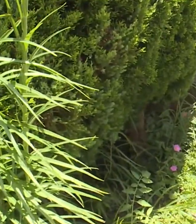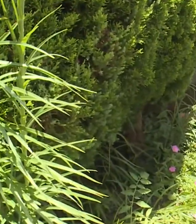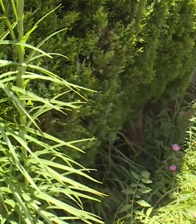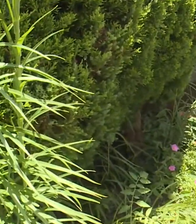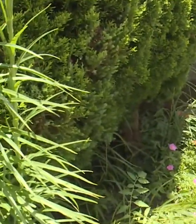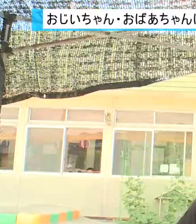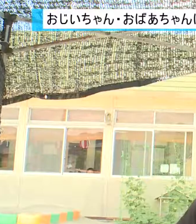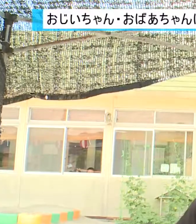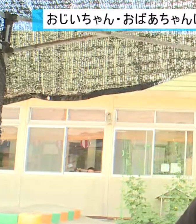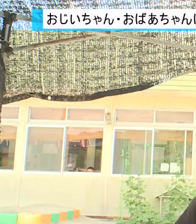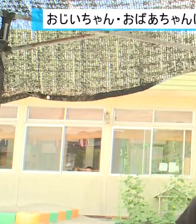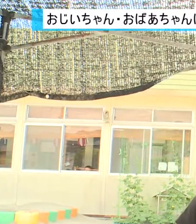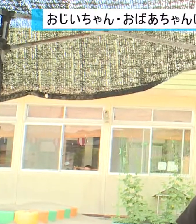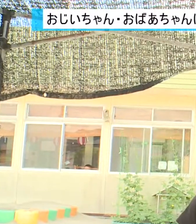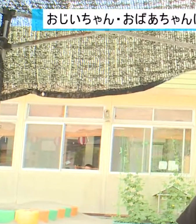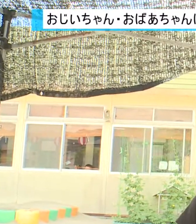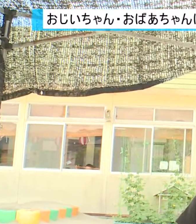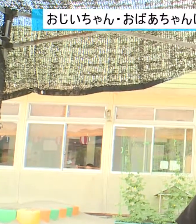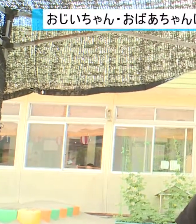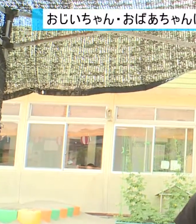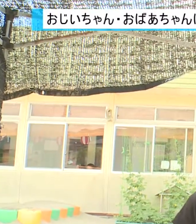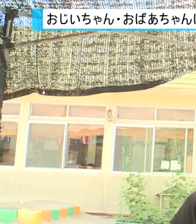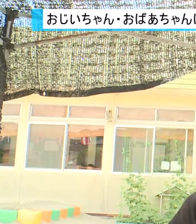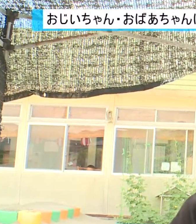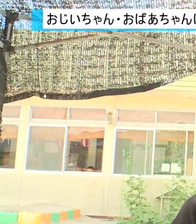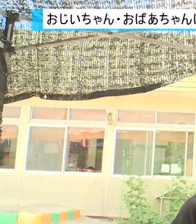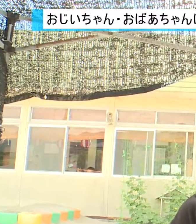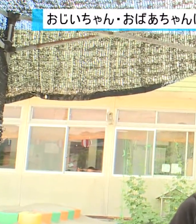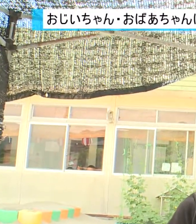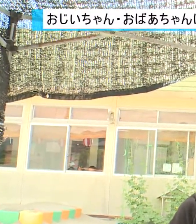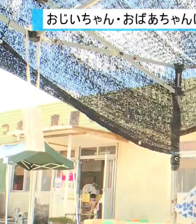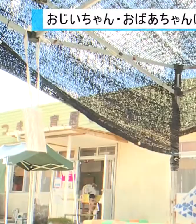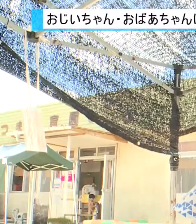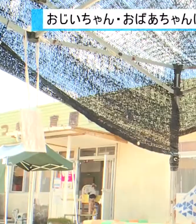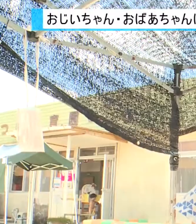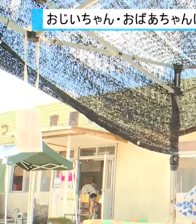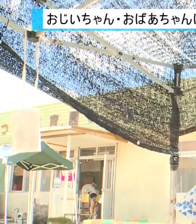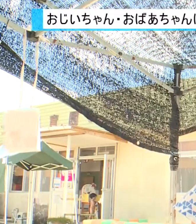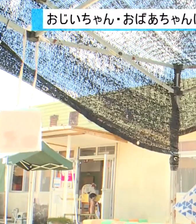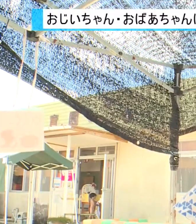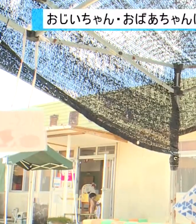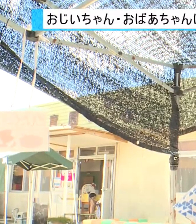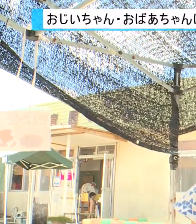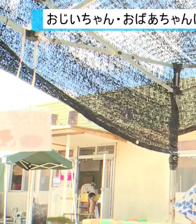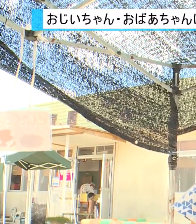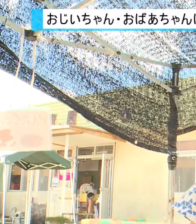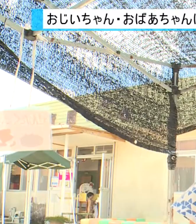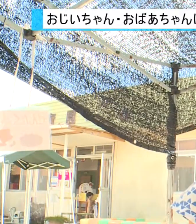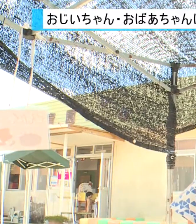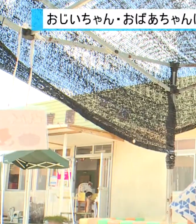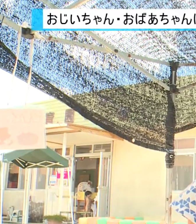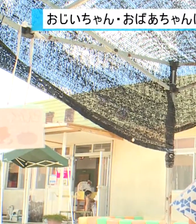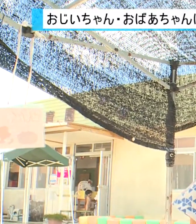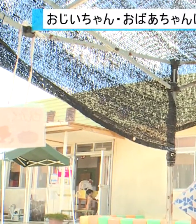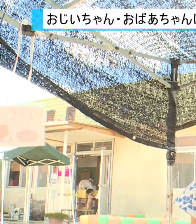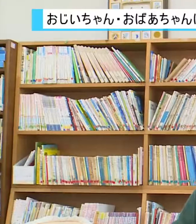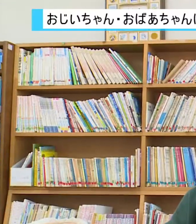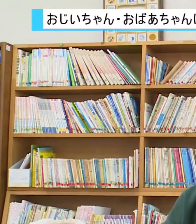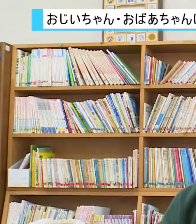。 一緒にお絵かきするのが楽しいです。お買い物してお菓子買ってくれ